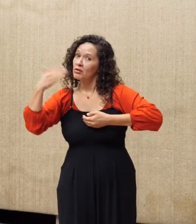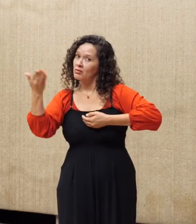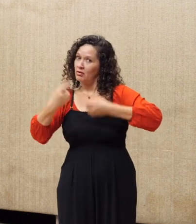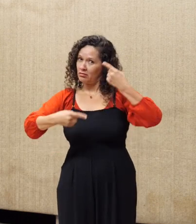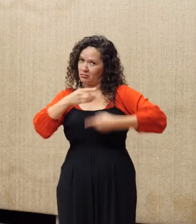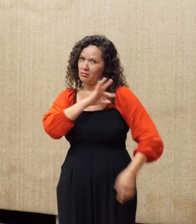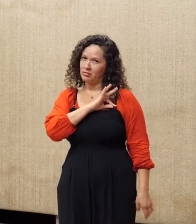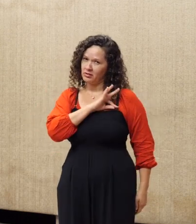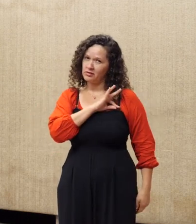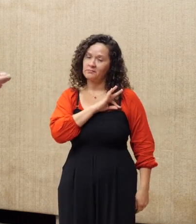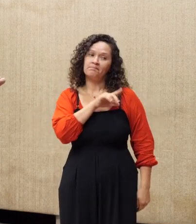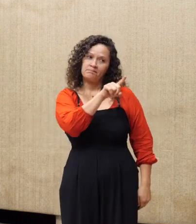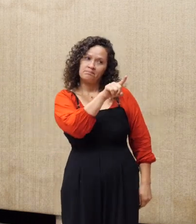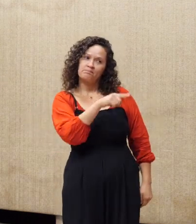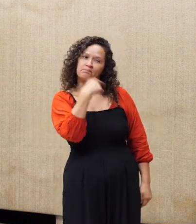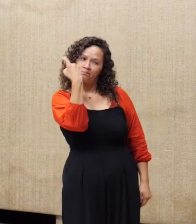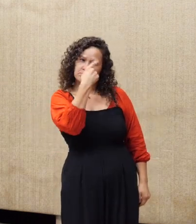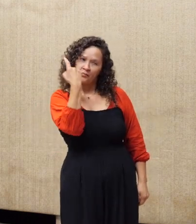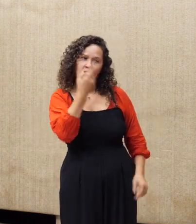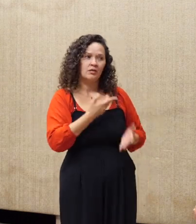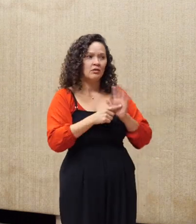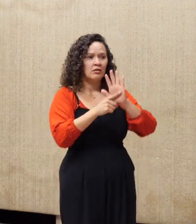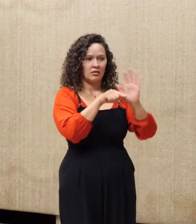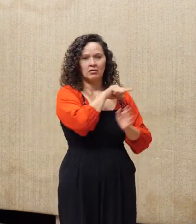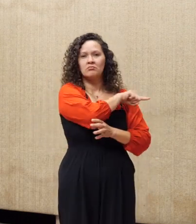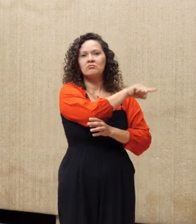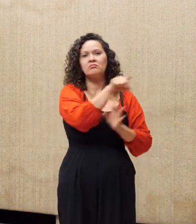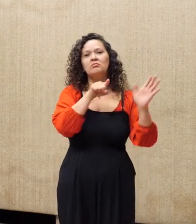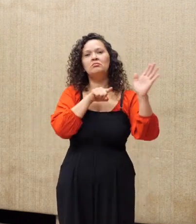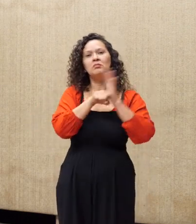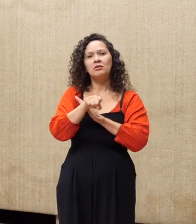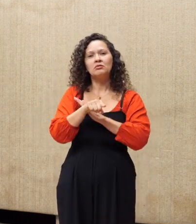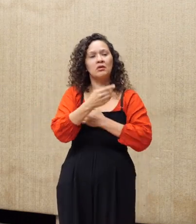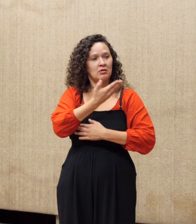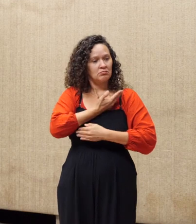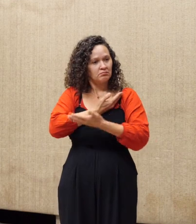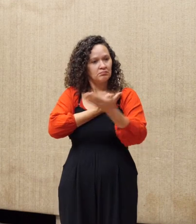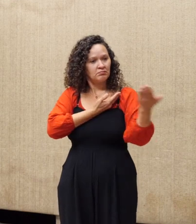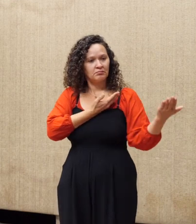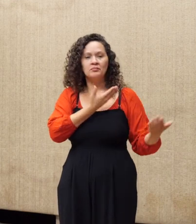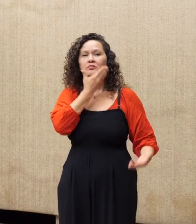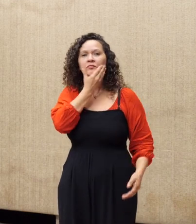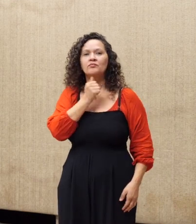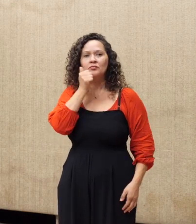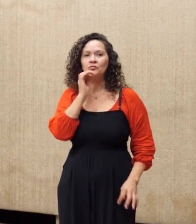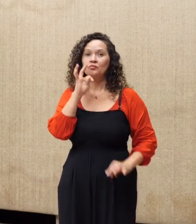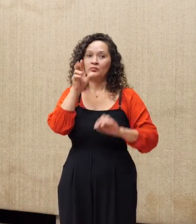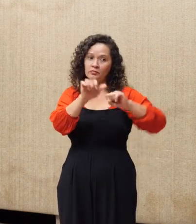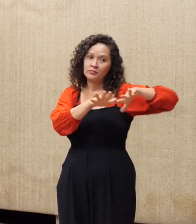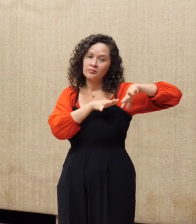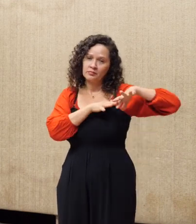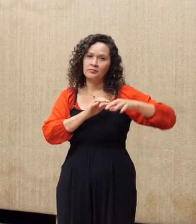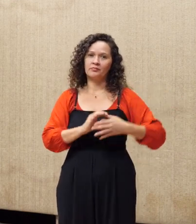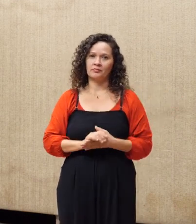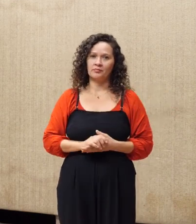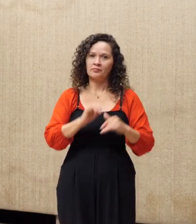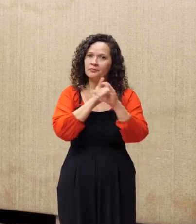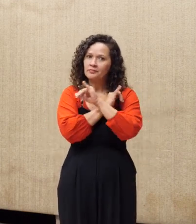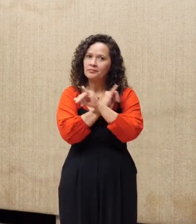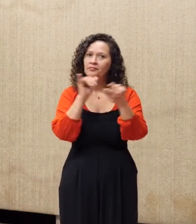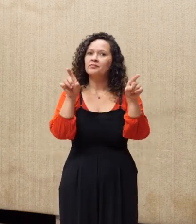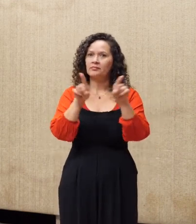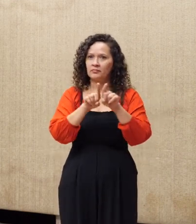das polícias? Então, essa é uma preocupação que eu queria perguntar para os companheiros e para os companheiros, né, que estão na mesa. E